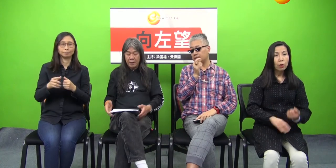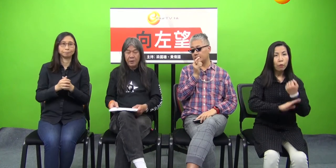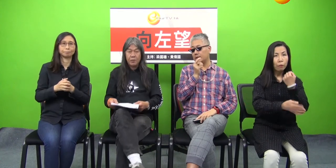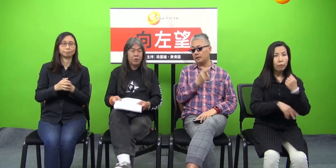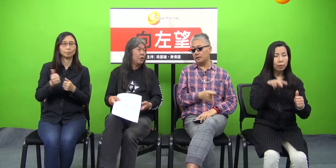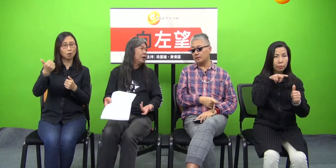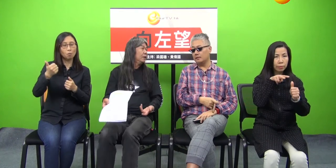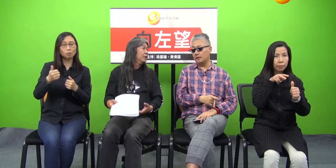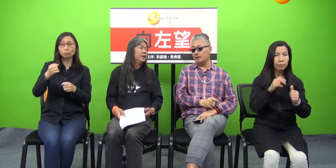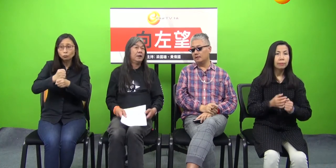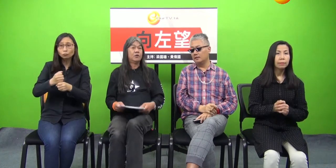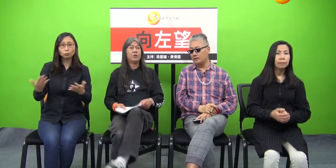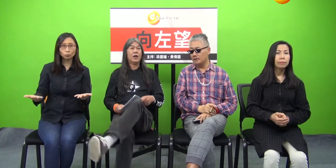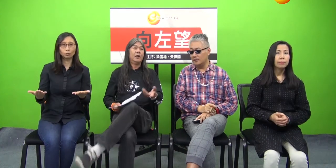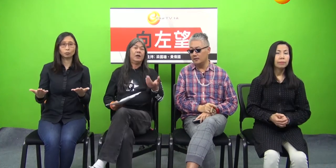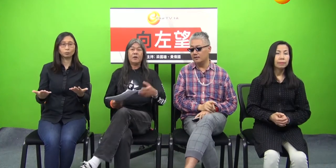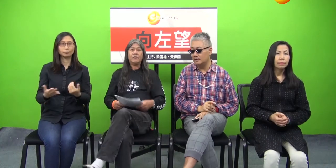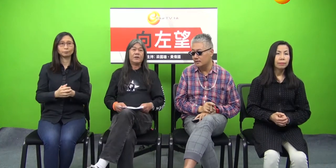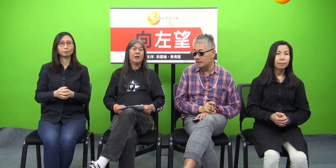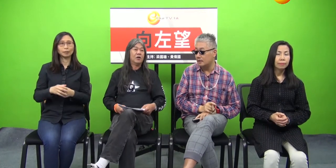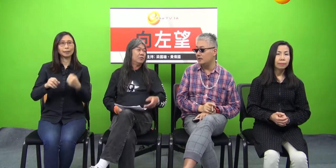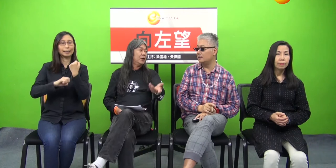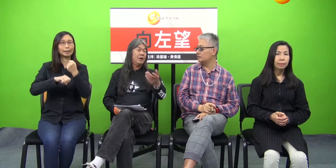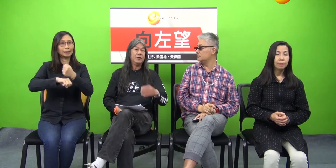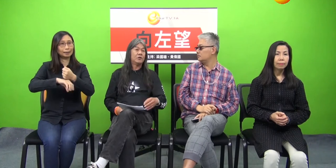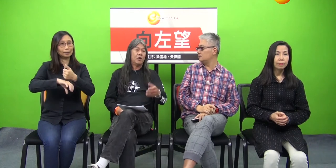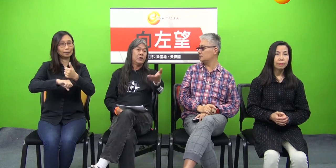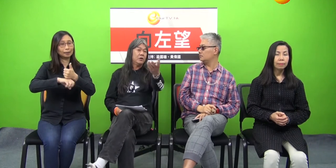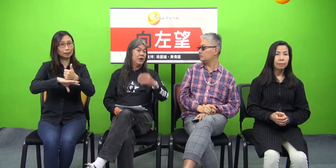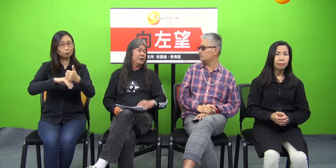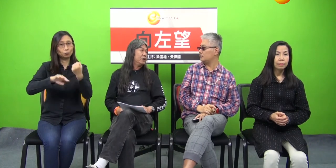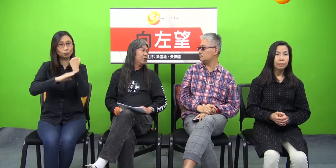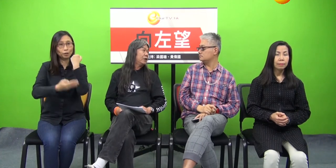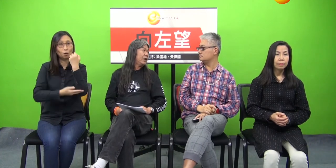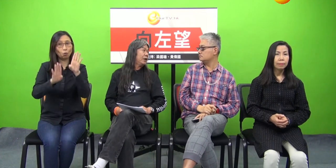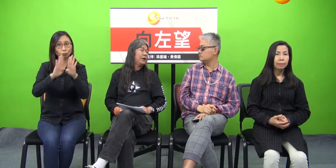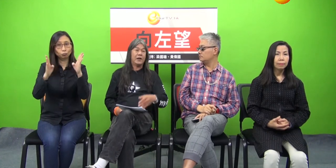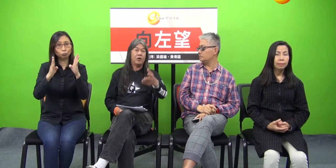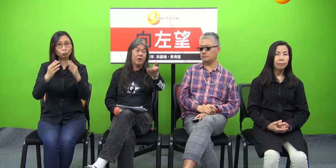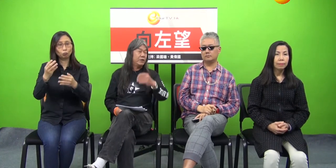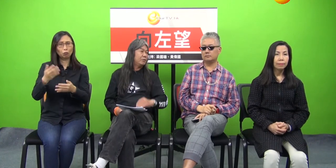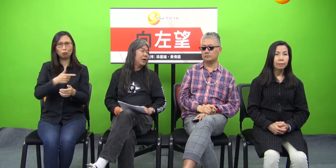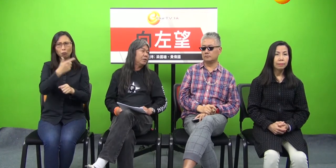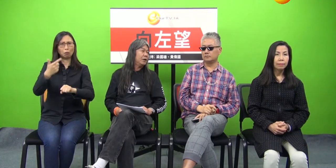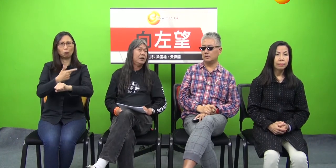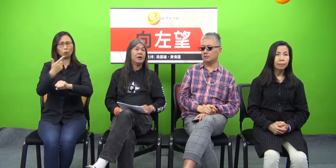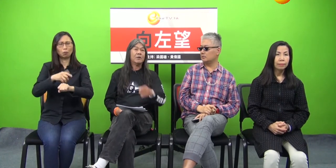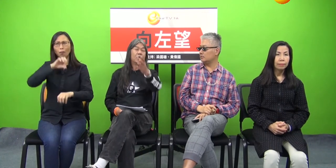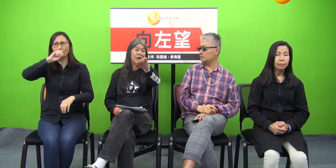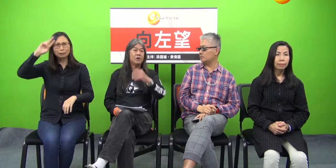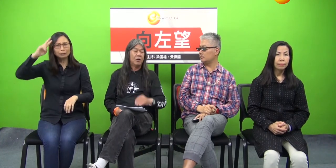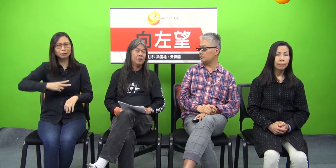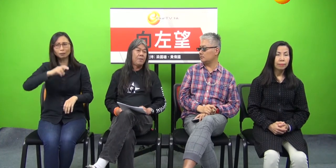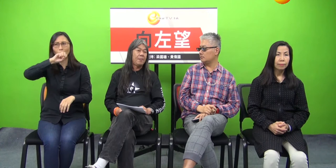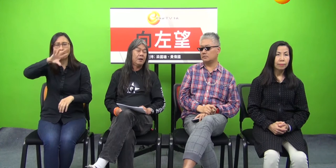先 係啦。咁你有冇做過啊？有冇做過啊？基本法實行咗咁耐，你喺邊度改咗以前港英啲法例啊？你成日講話港英唔啱啊？咁你共